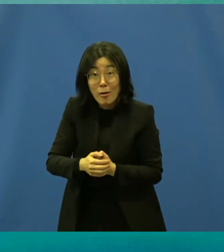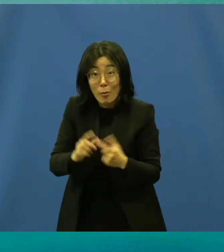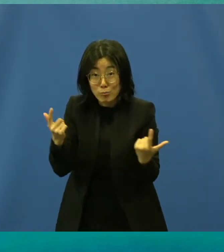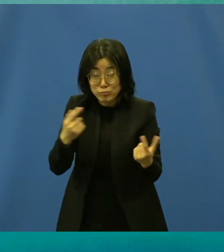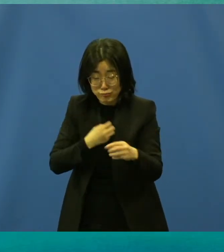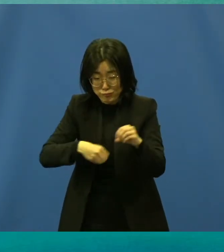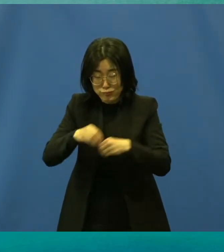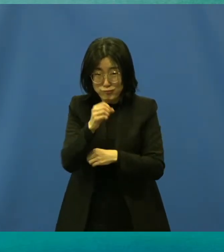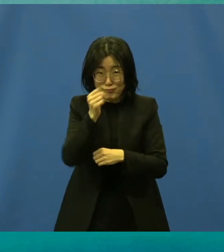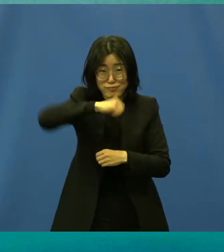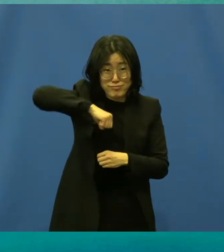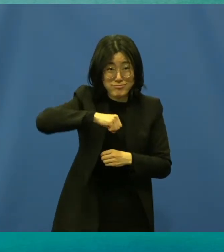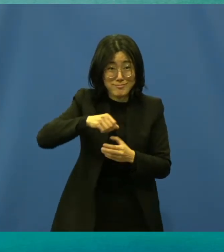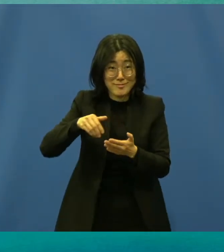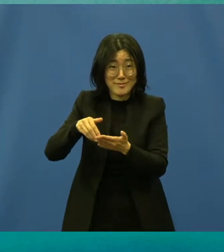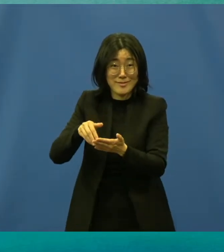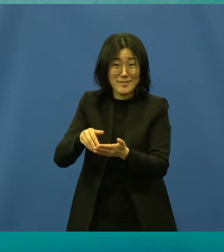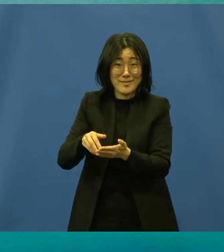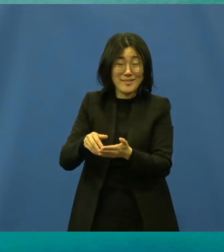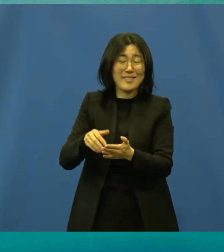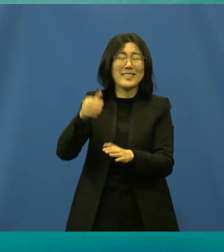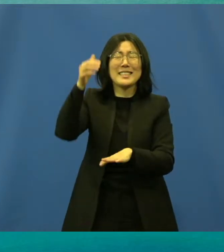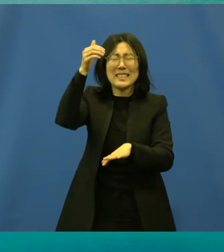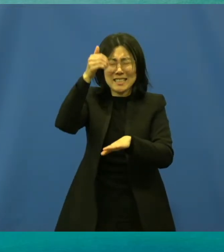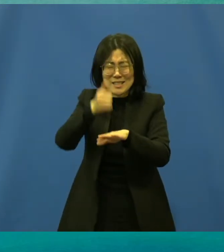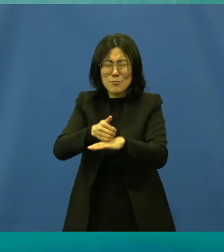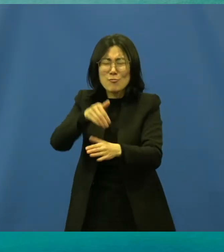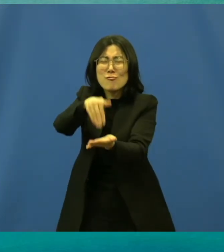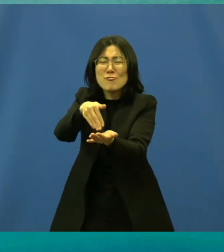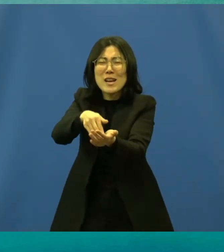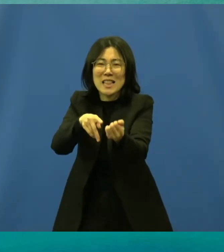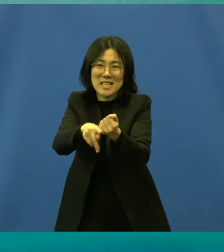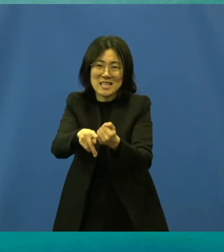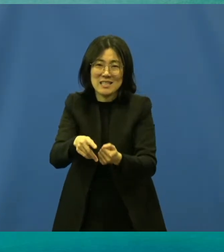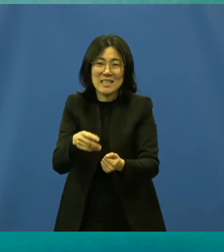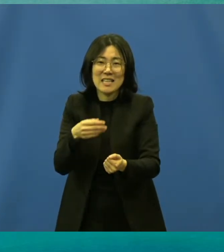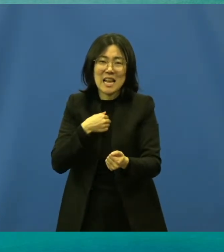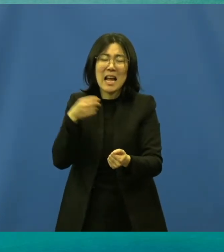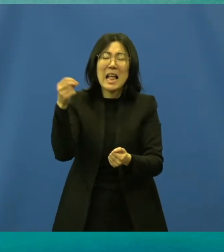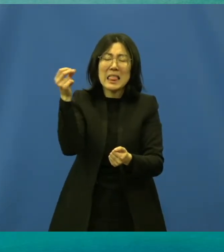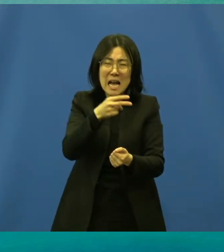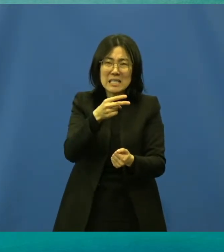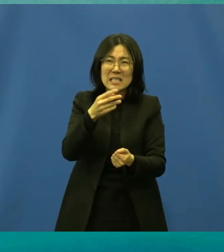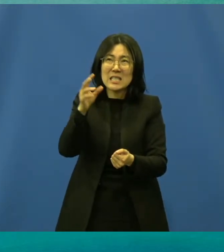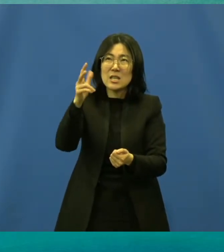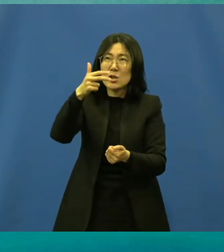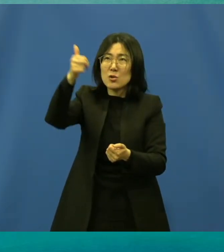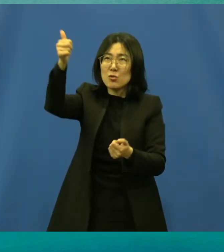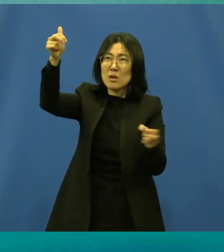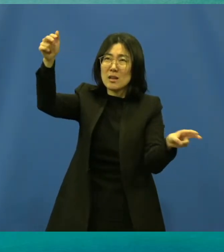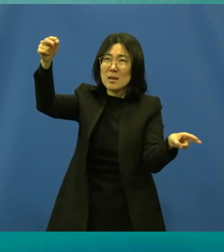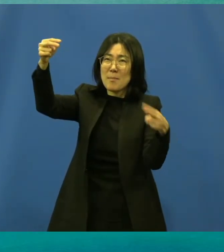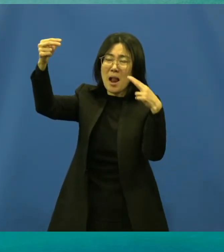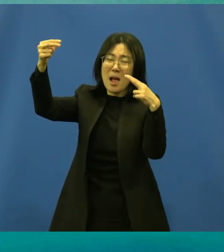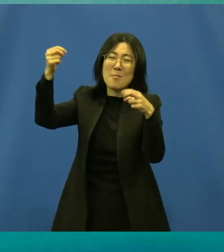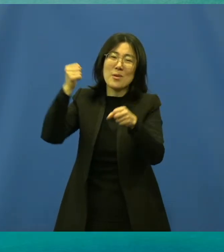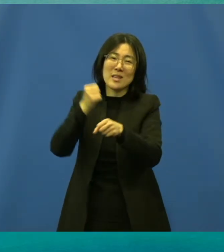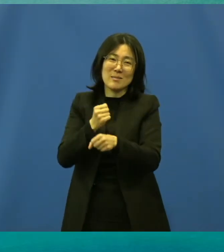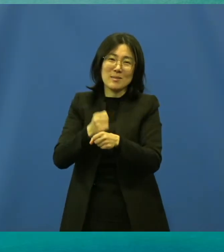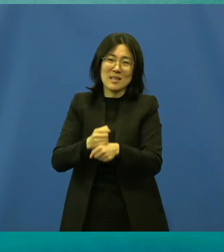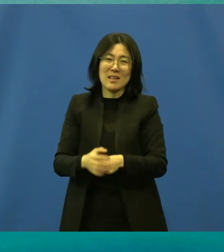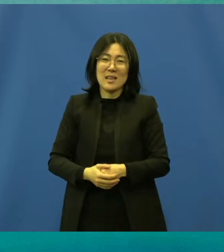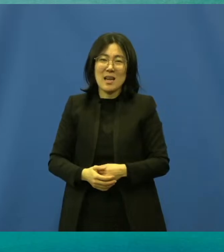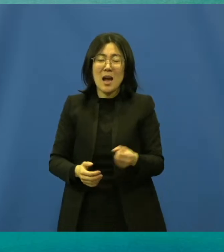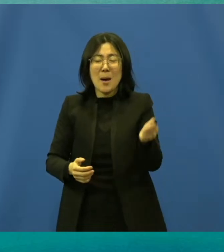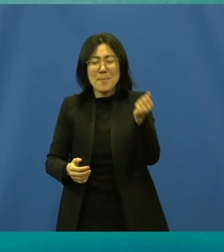거부했습니다. 이제 다시 주의 성전을 바라보겠습니다 고백합니다. 돌고 돌다가